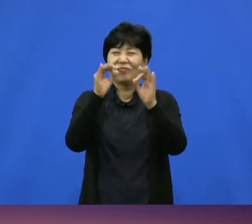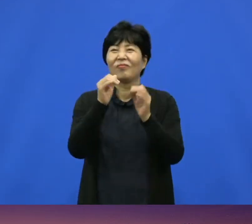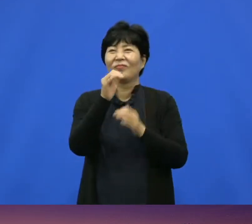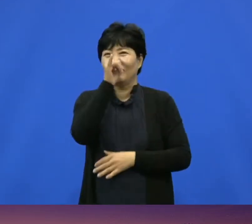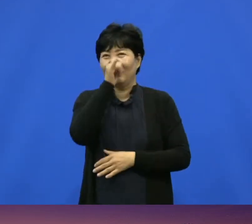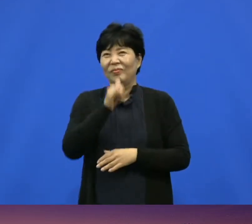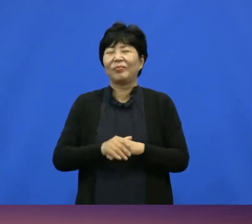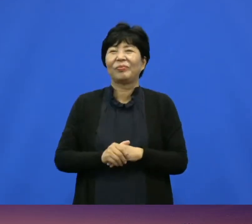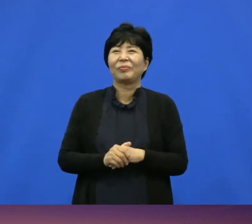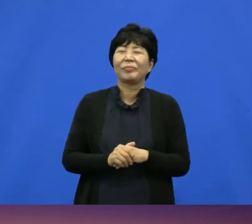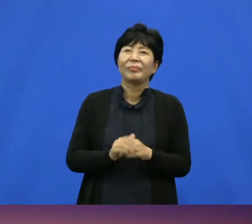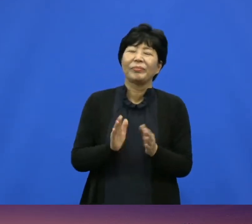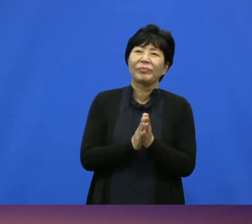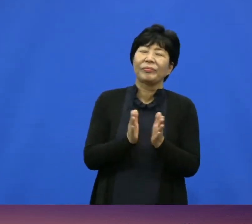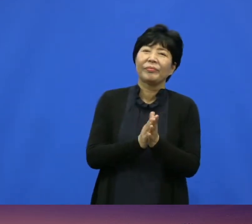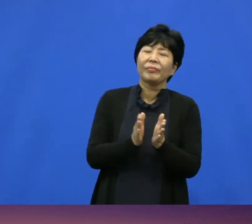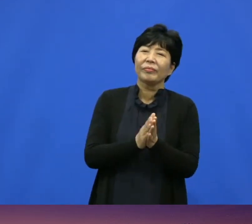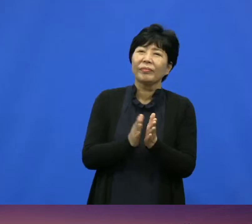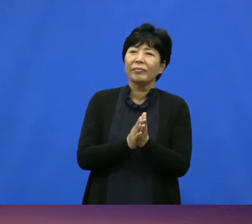감사합니다.